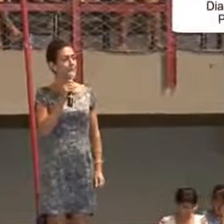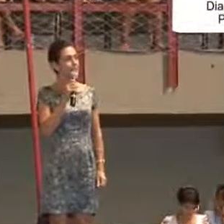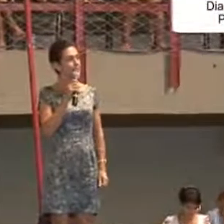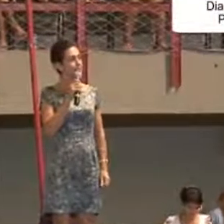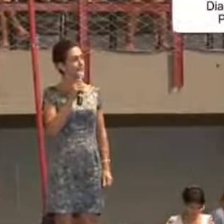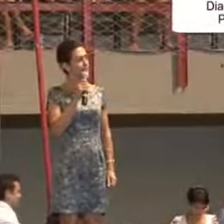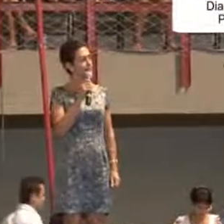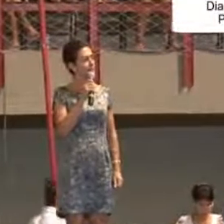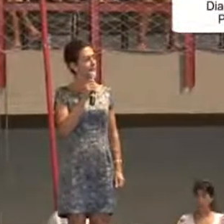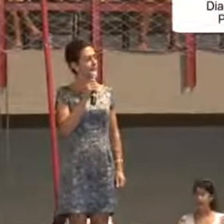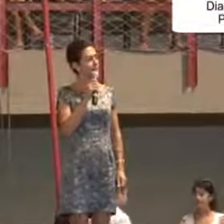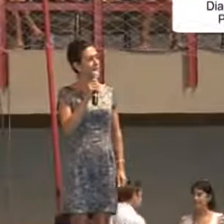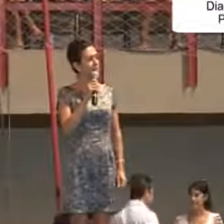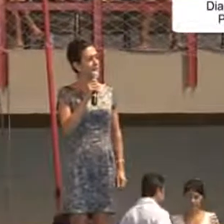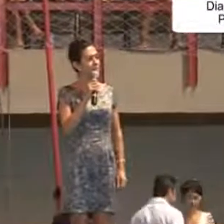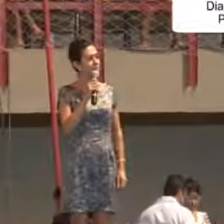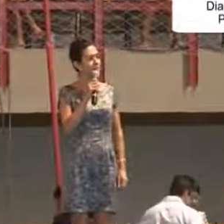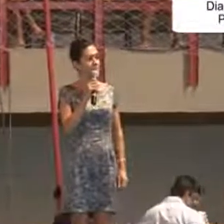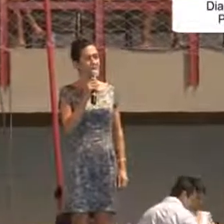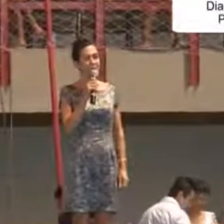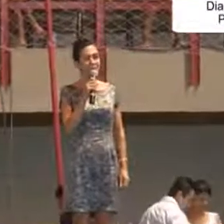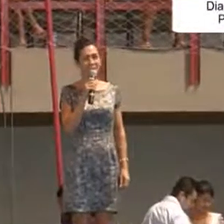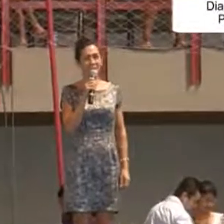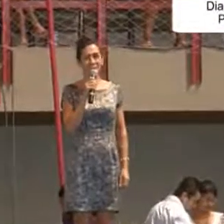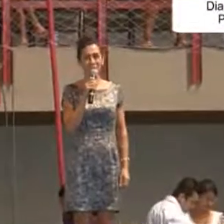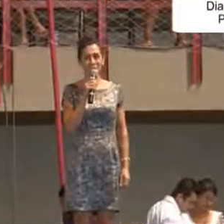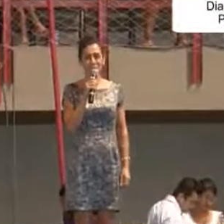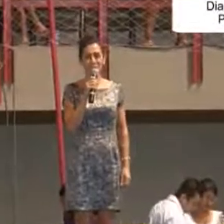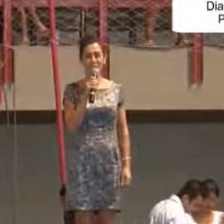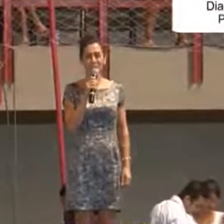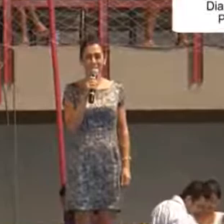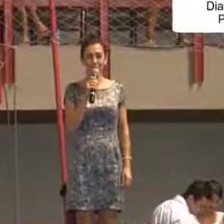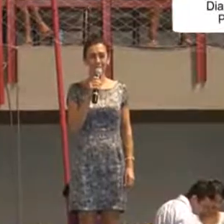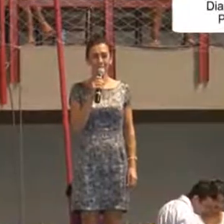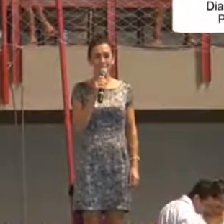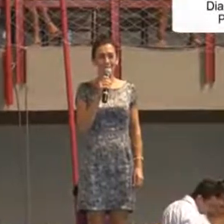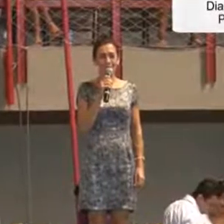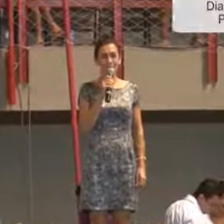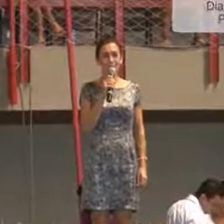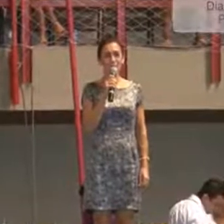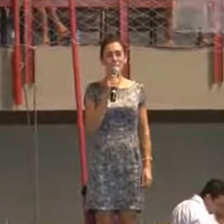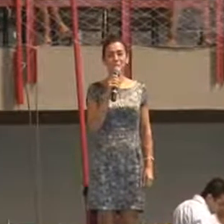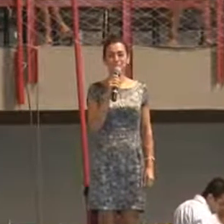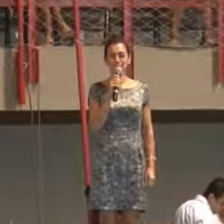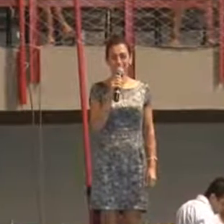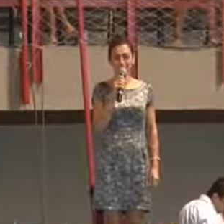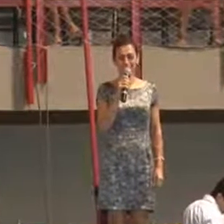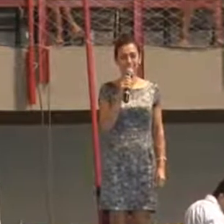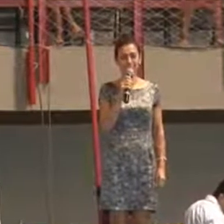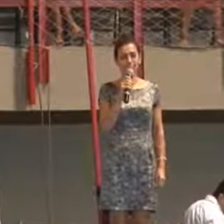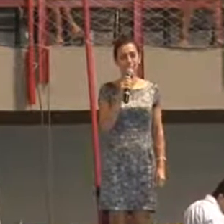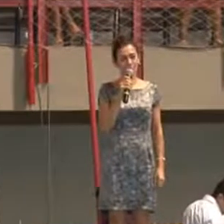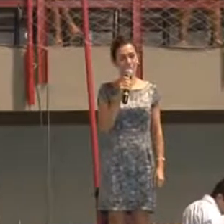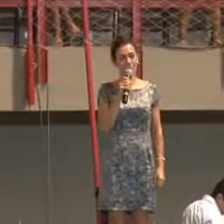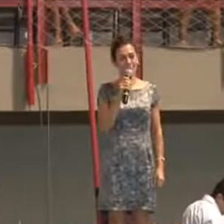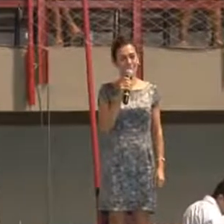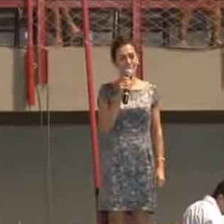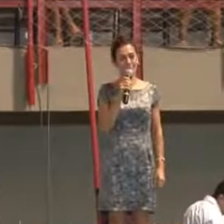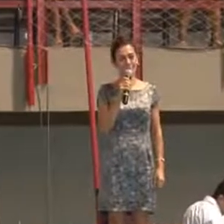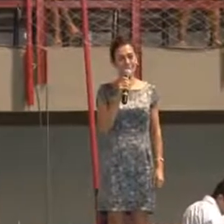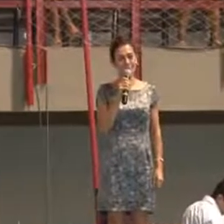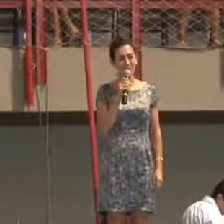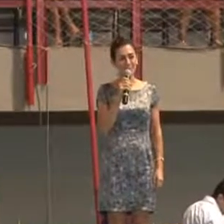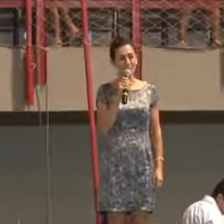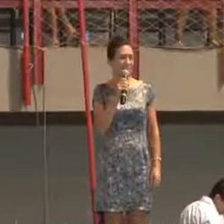começarmos, primeiro, obrigada a vocês por estarem aqui hoje, num sábado. Vocês estão de parabéns. Palmas para